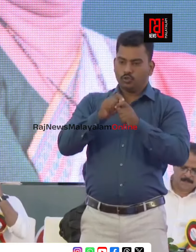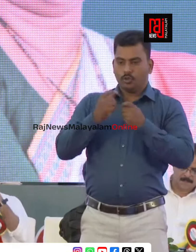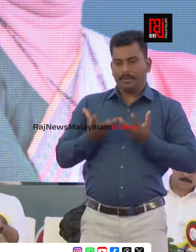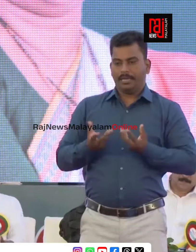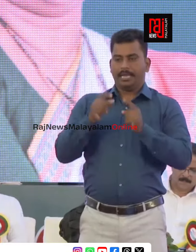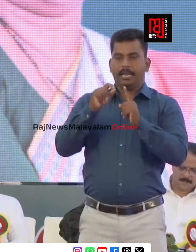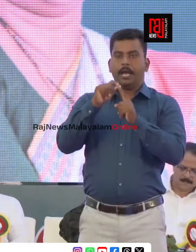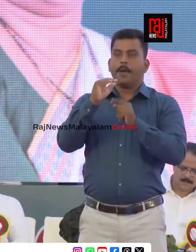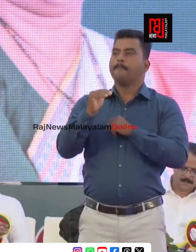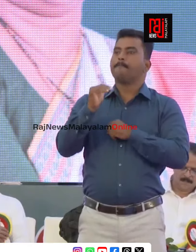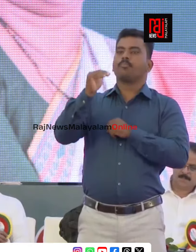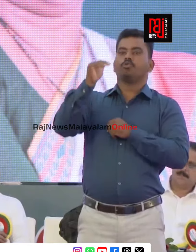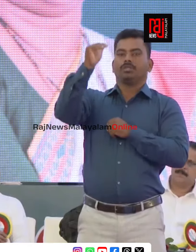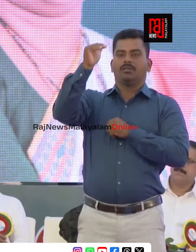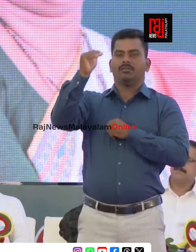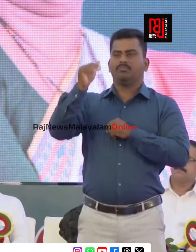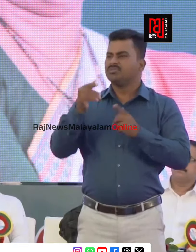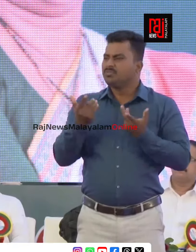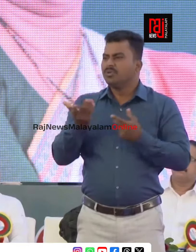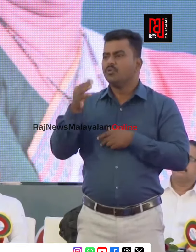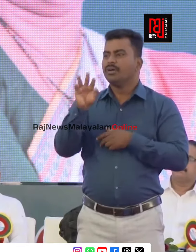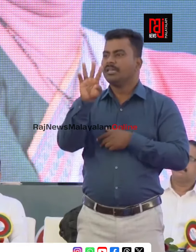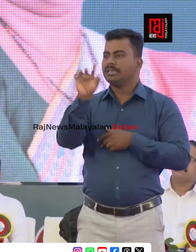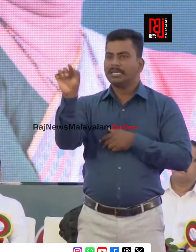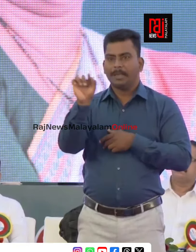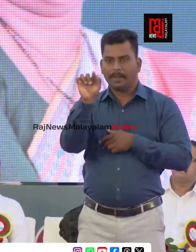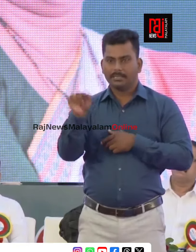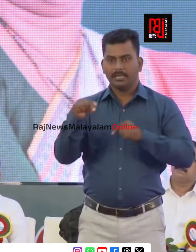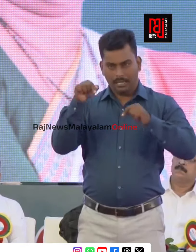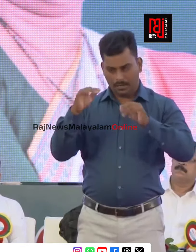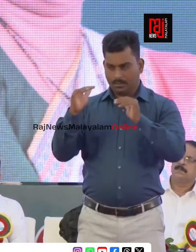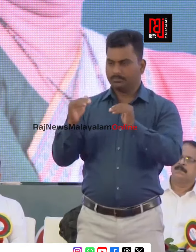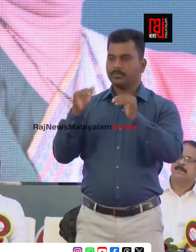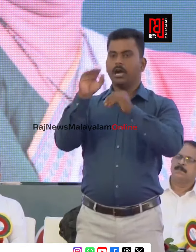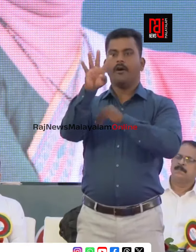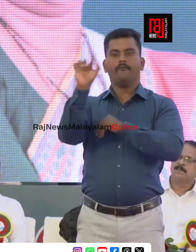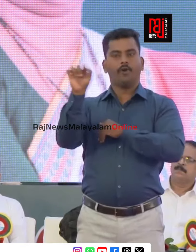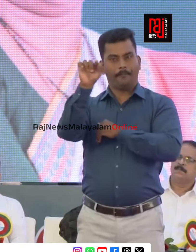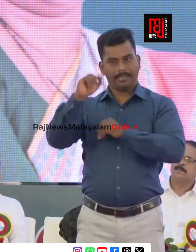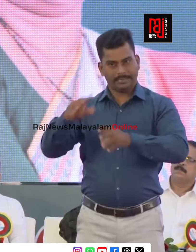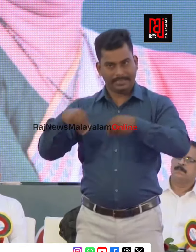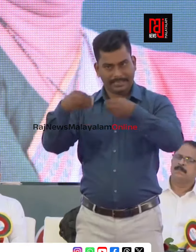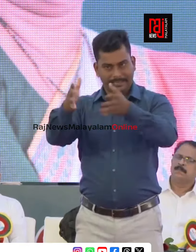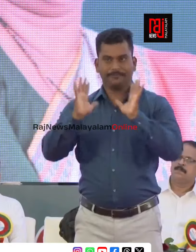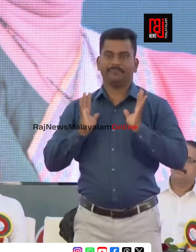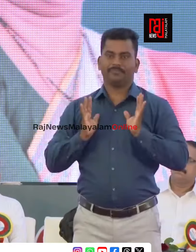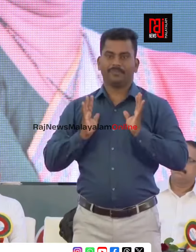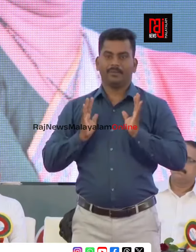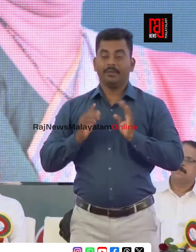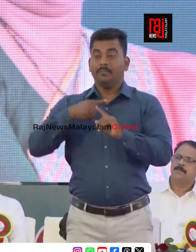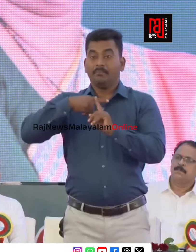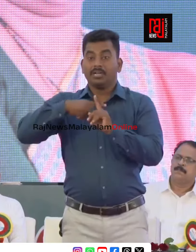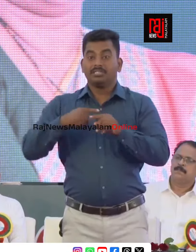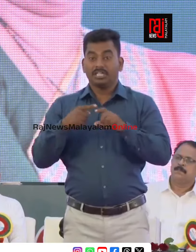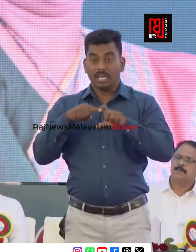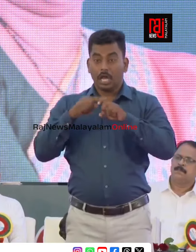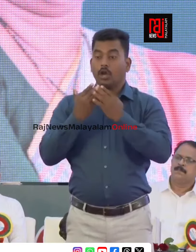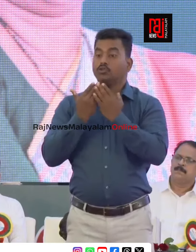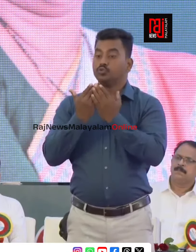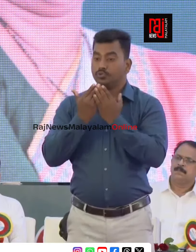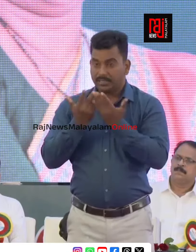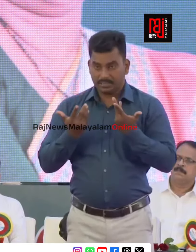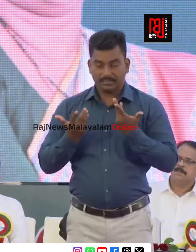ഭിന്നശേഷി പ്രതിരോധം, ഭിന്നശേഷി നേരത്തെ കണ്ടെത്തൽ, വിദ്യാഭ്യാസം, തൊഴിൽ,